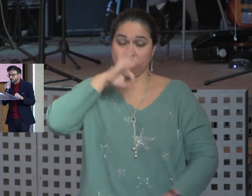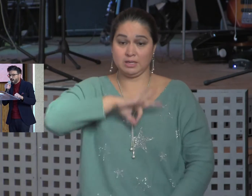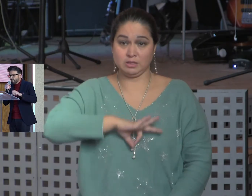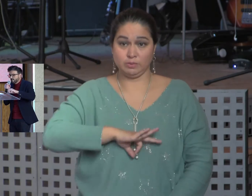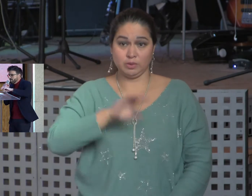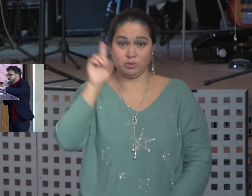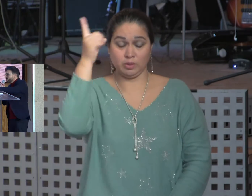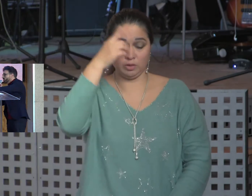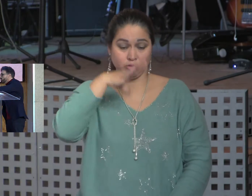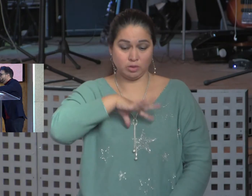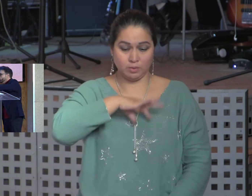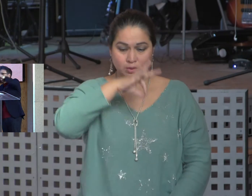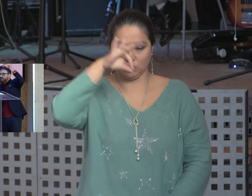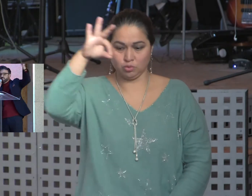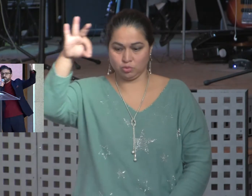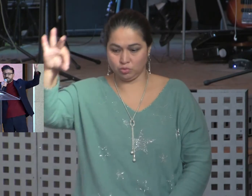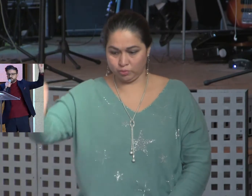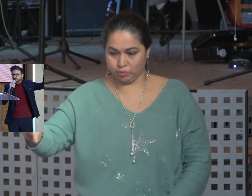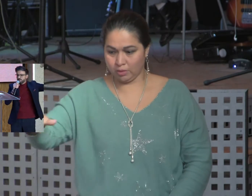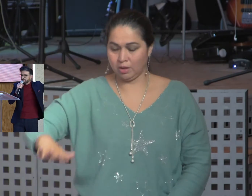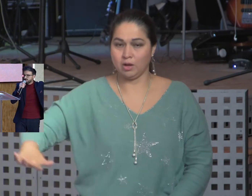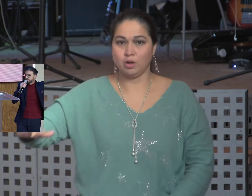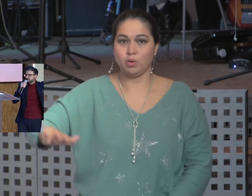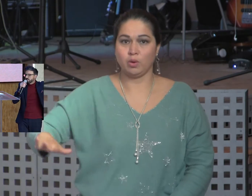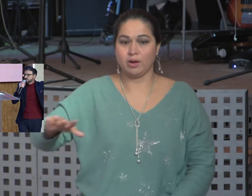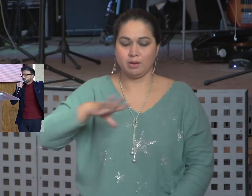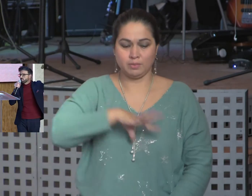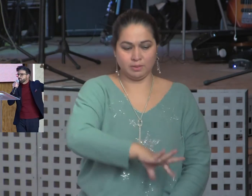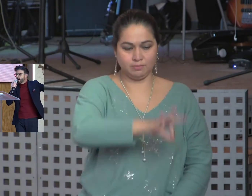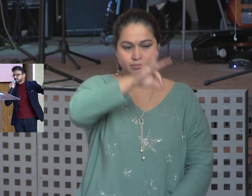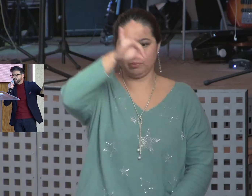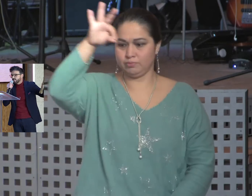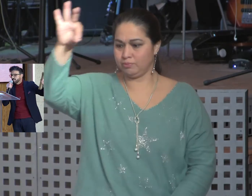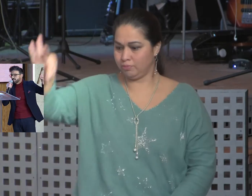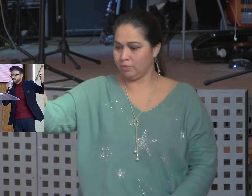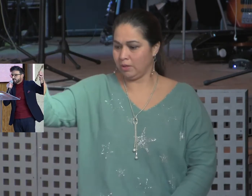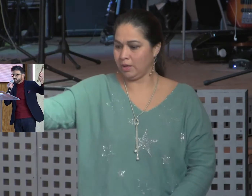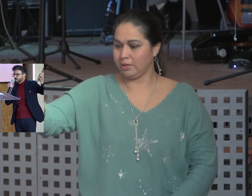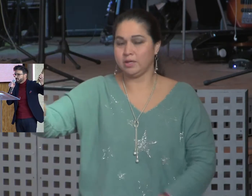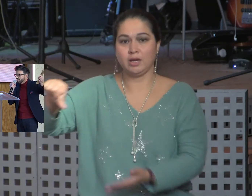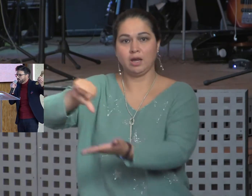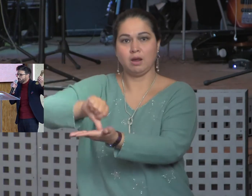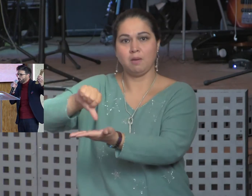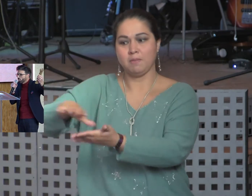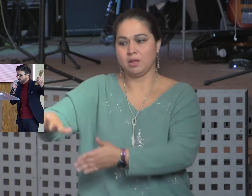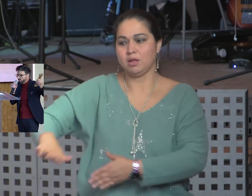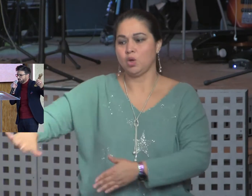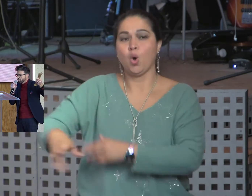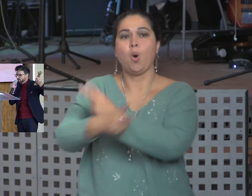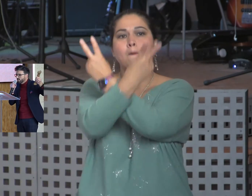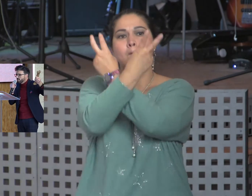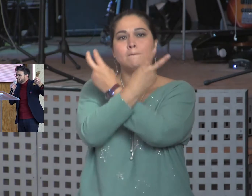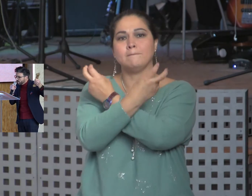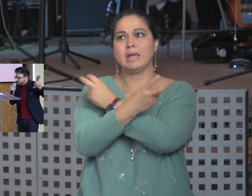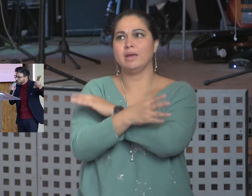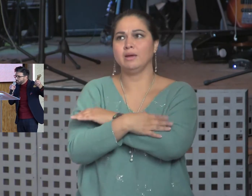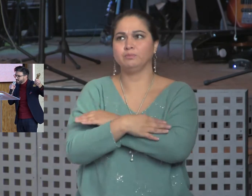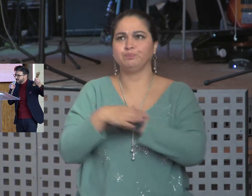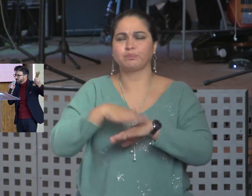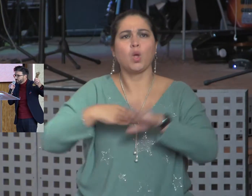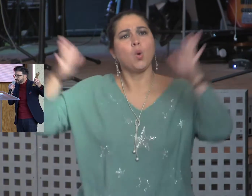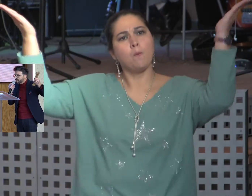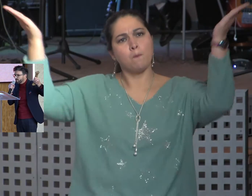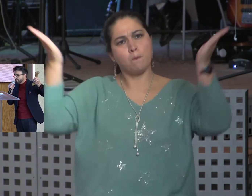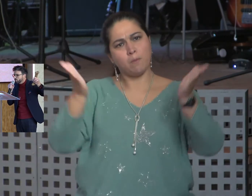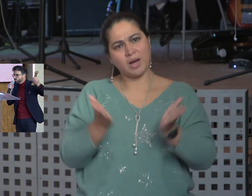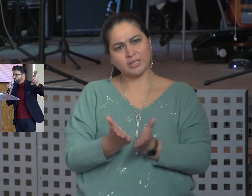de Jehová y me puso en medio de un valle que estaba lleno de huesos y me hizo